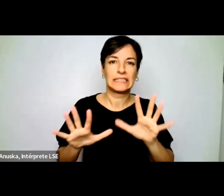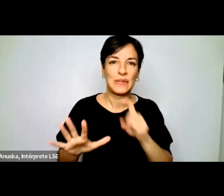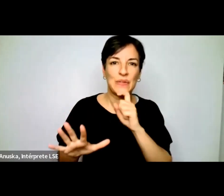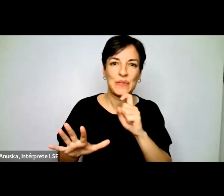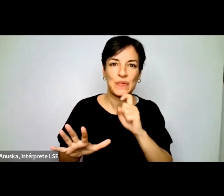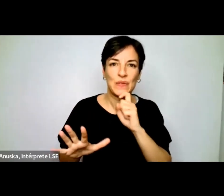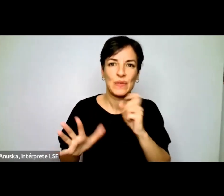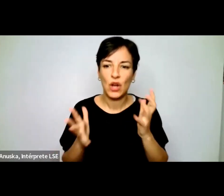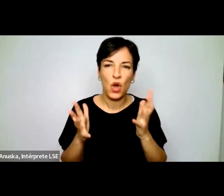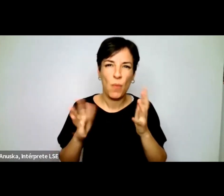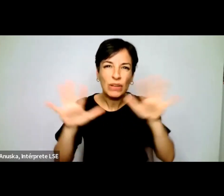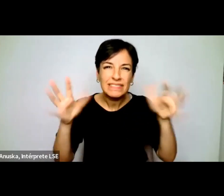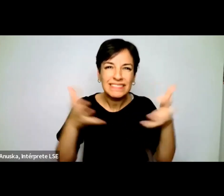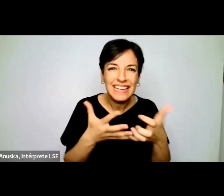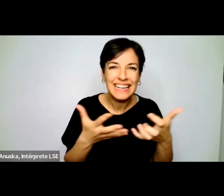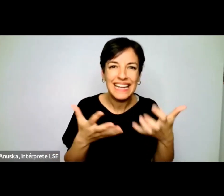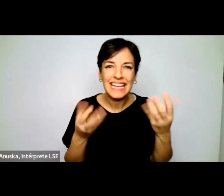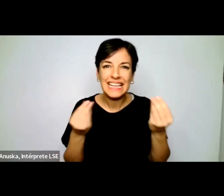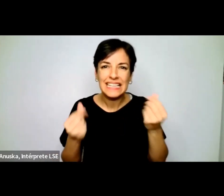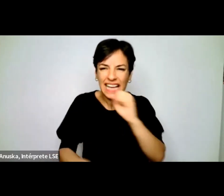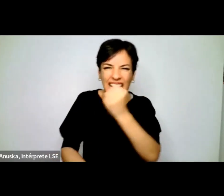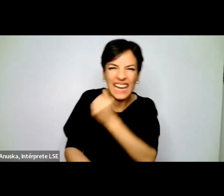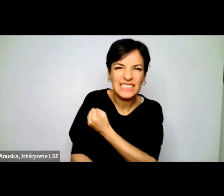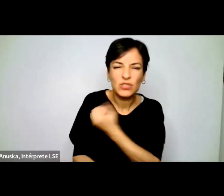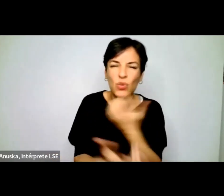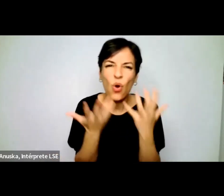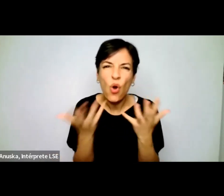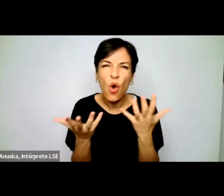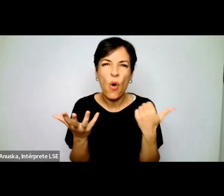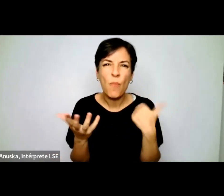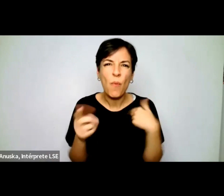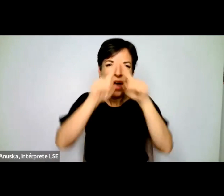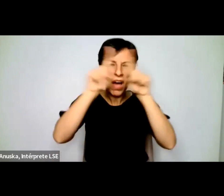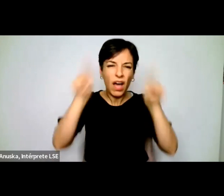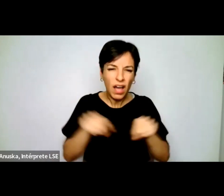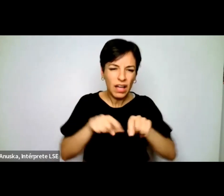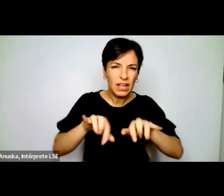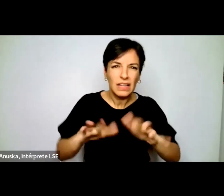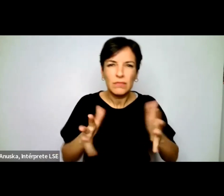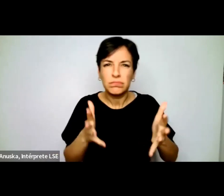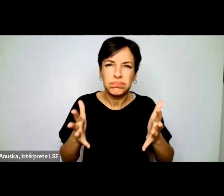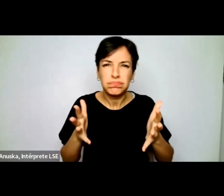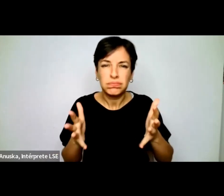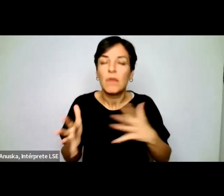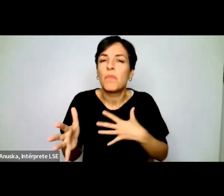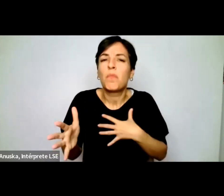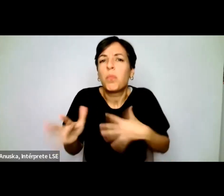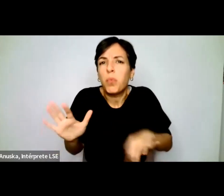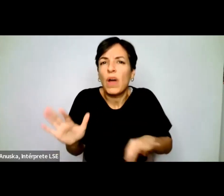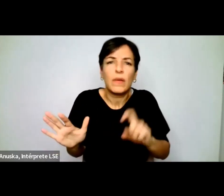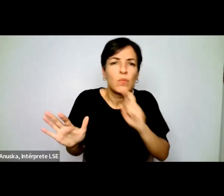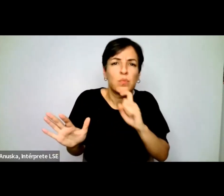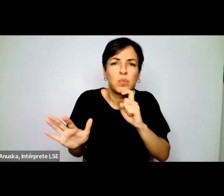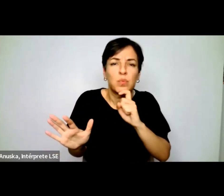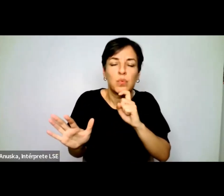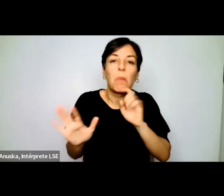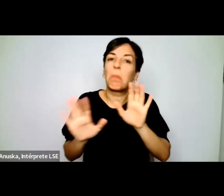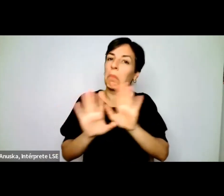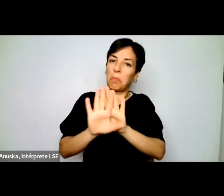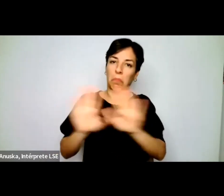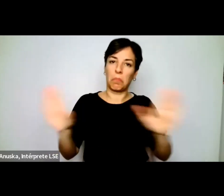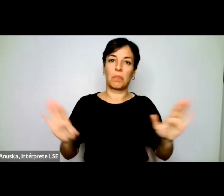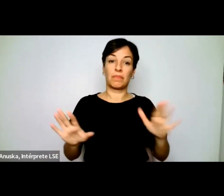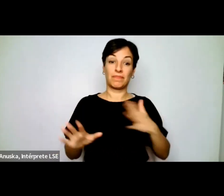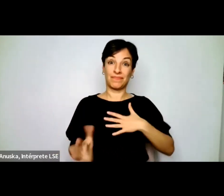con esto del internet, tener que registrarse, rellenar solicitudes y demás. Entonces, para esos casos,